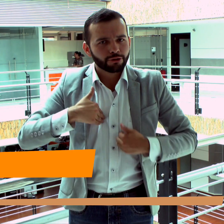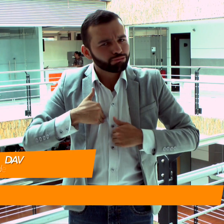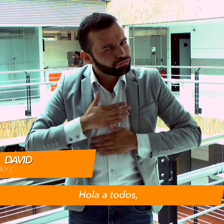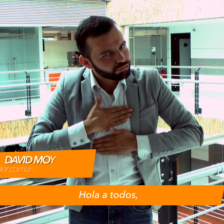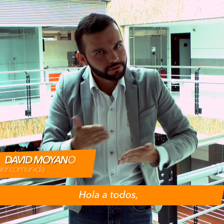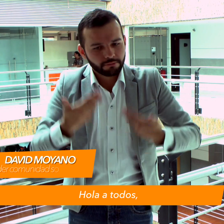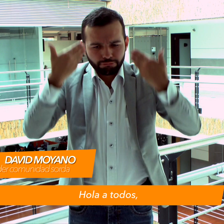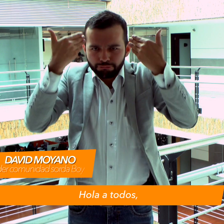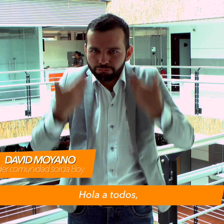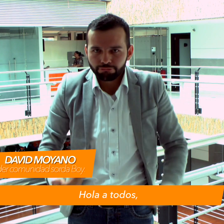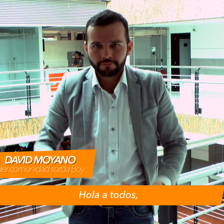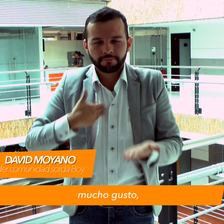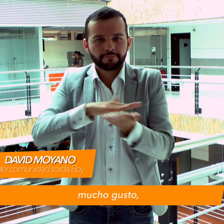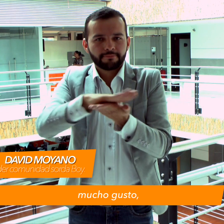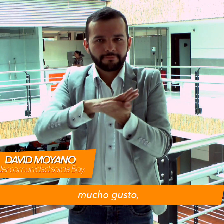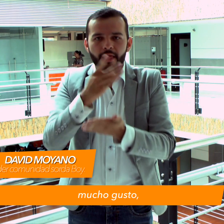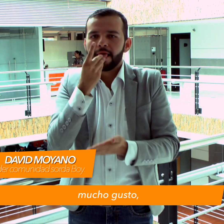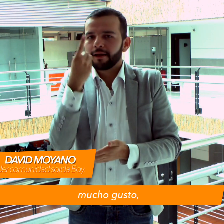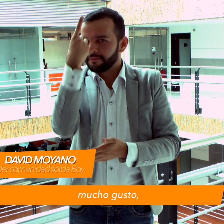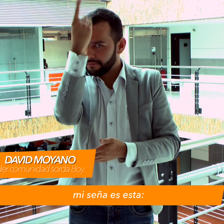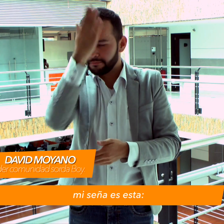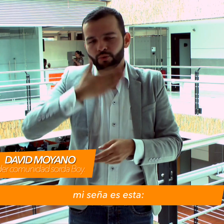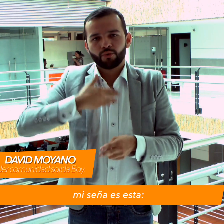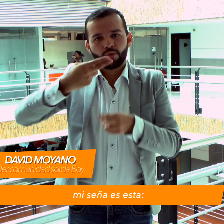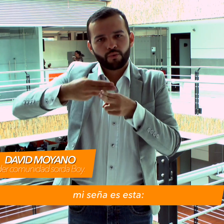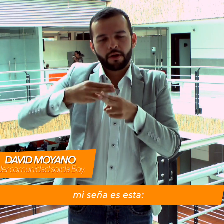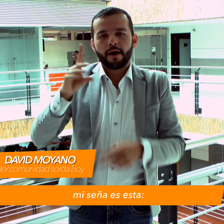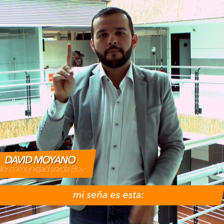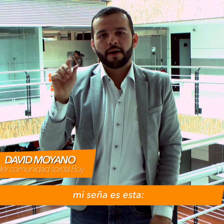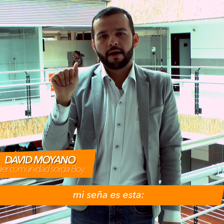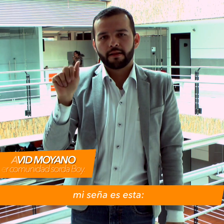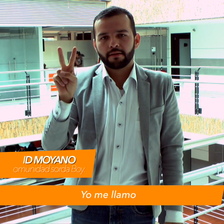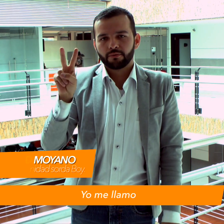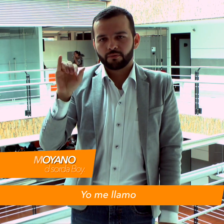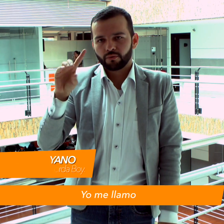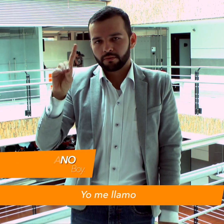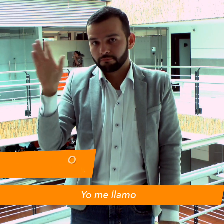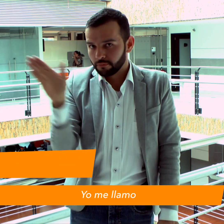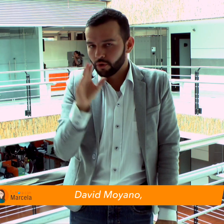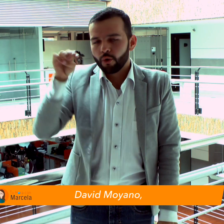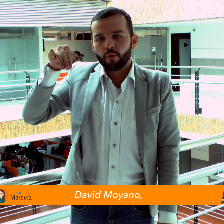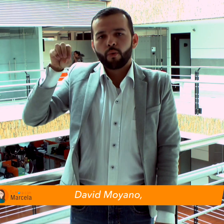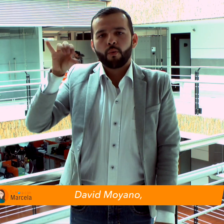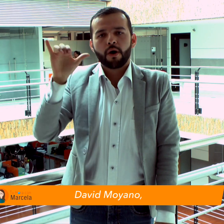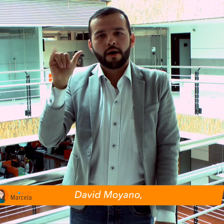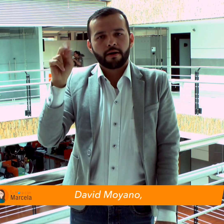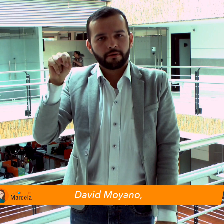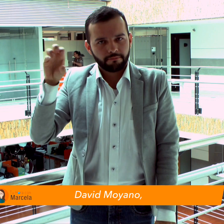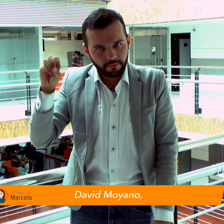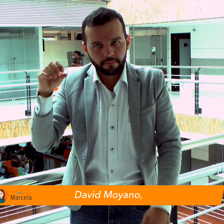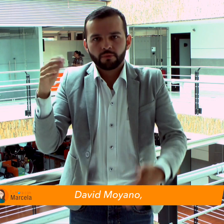Hola a todos, mucho gusto, mi seña es esta, yo me llamo David Moyano,